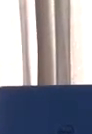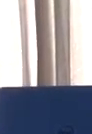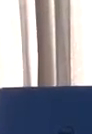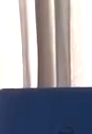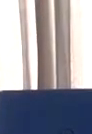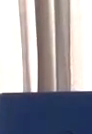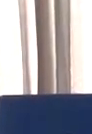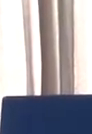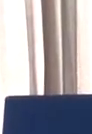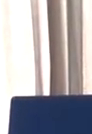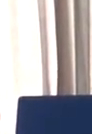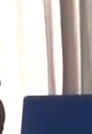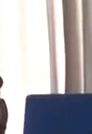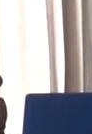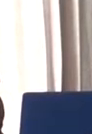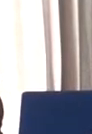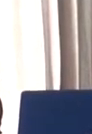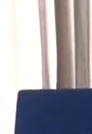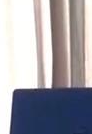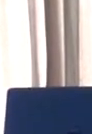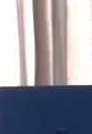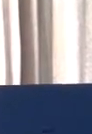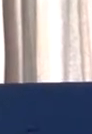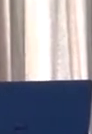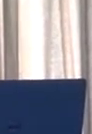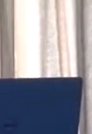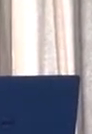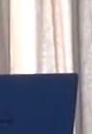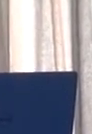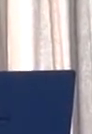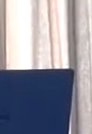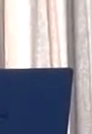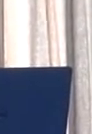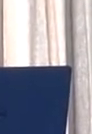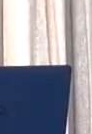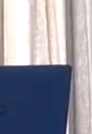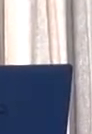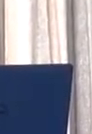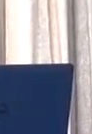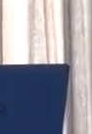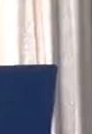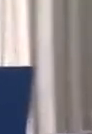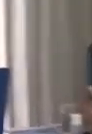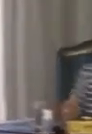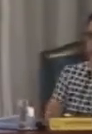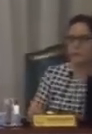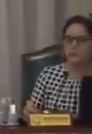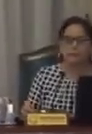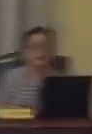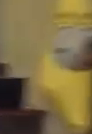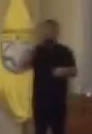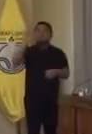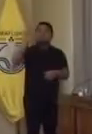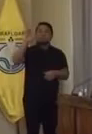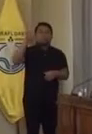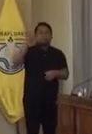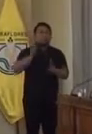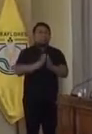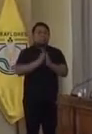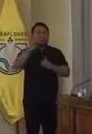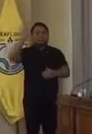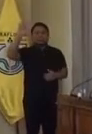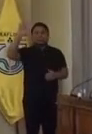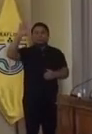manifestarla. No habiendo ninguna observación, al voto. Los que estén de acuerdo, sírvase levantar la mano.